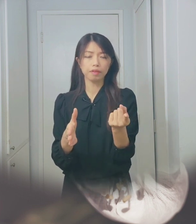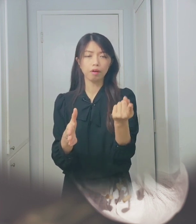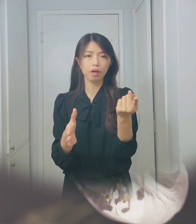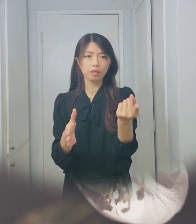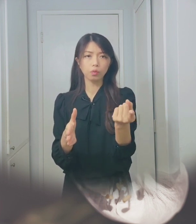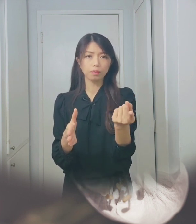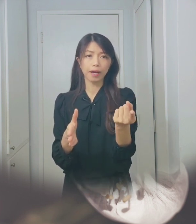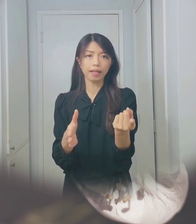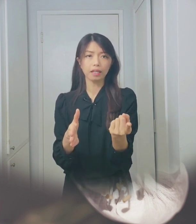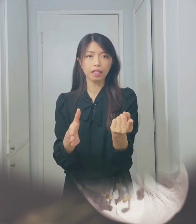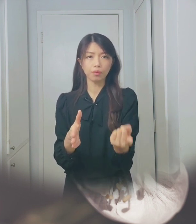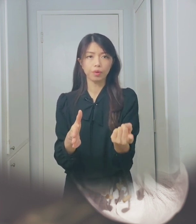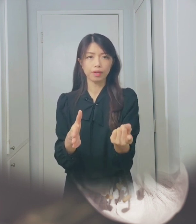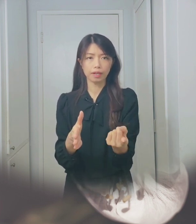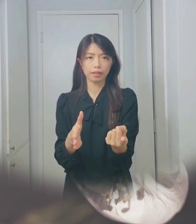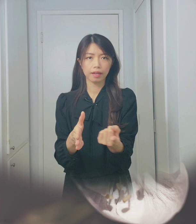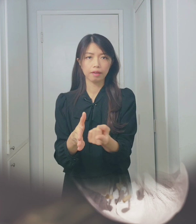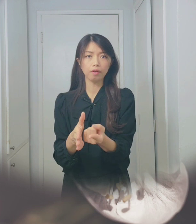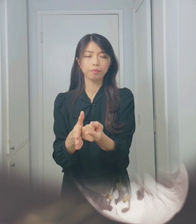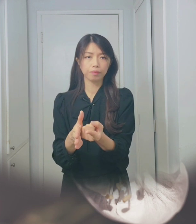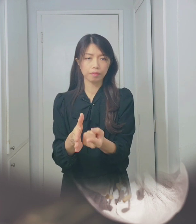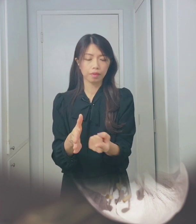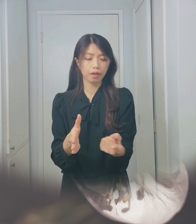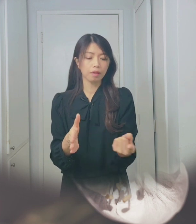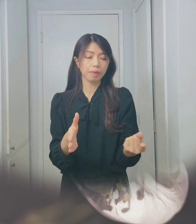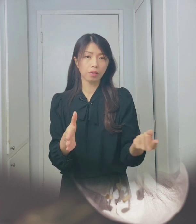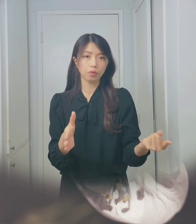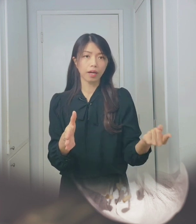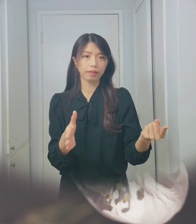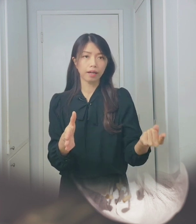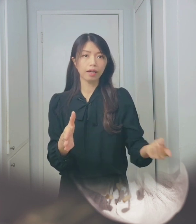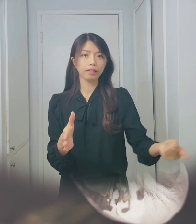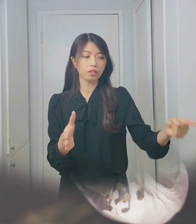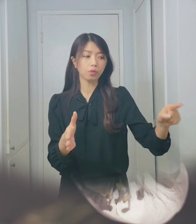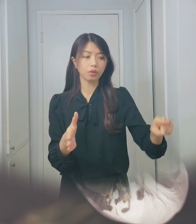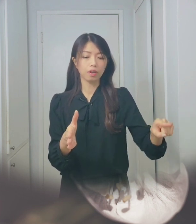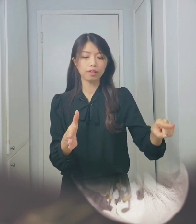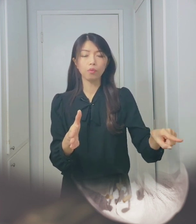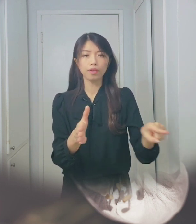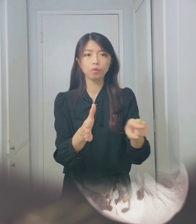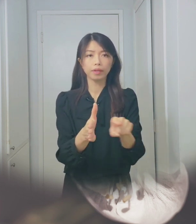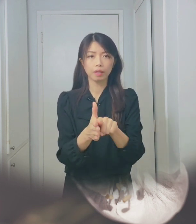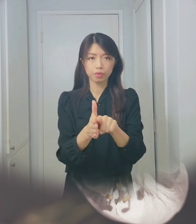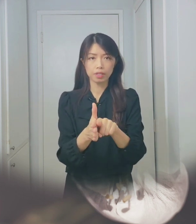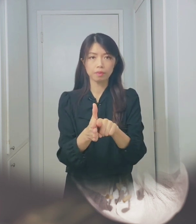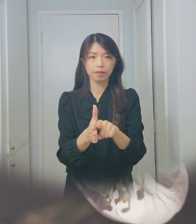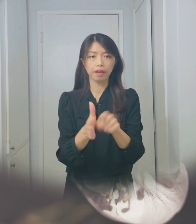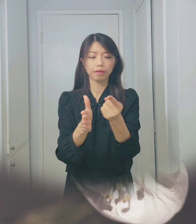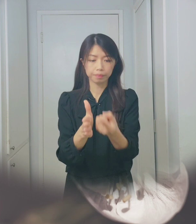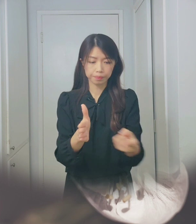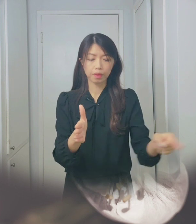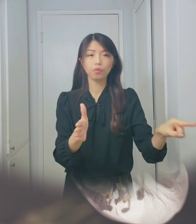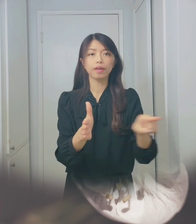검지만 펴서 손바닥이 위로 한 이 상태에서 밖으로 나갔다가 다시 손을 돌려서 왼손 바닥에 붙이시면